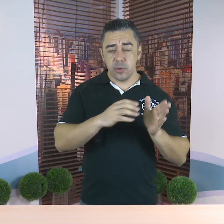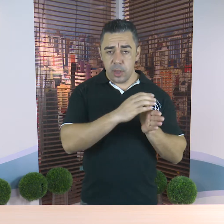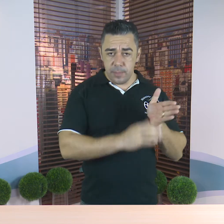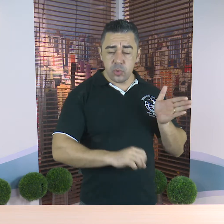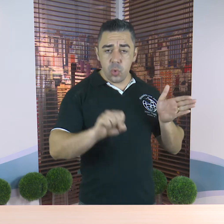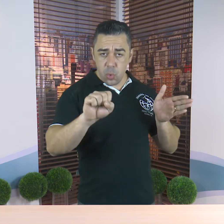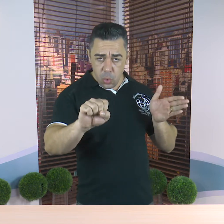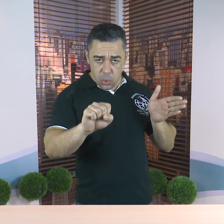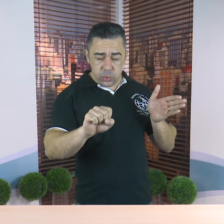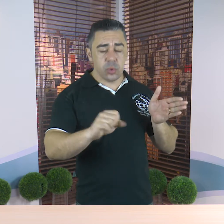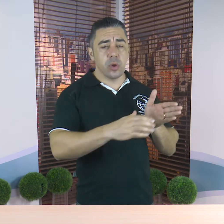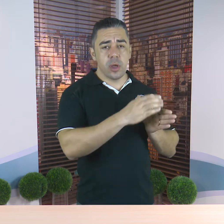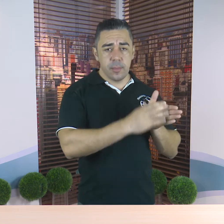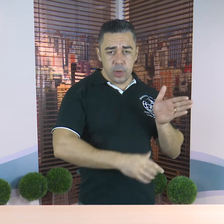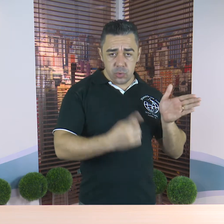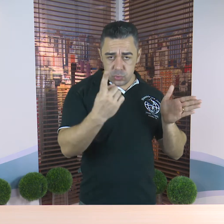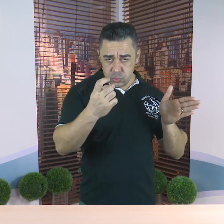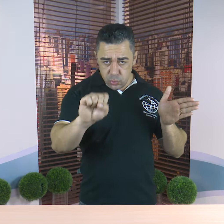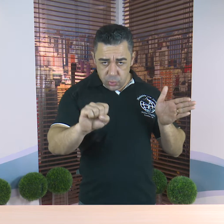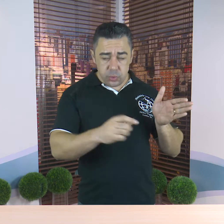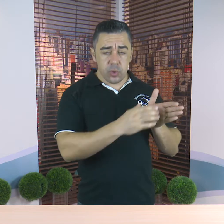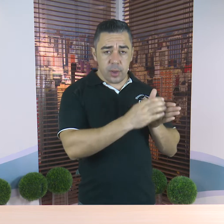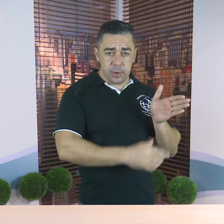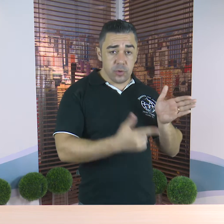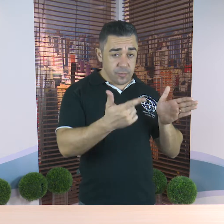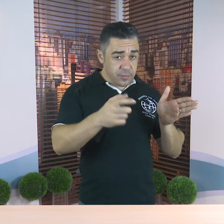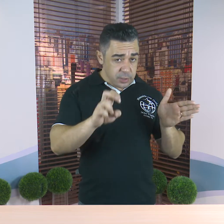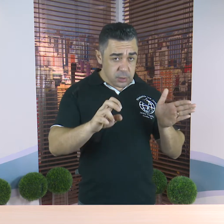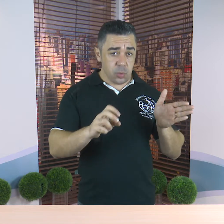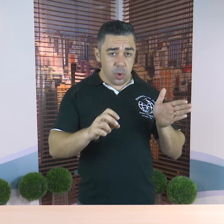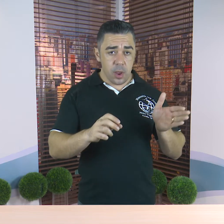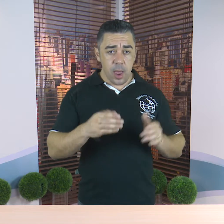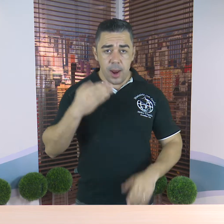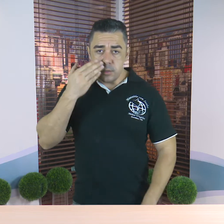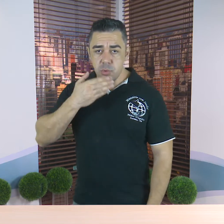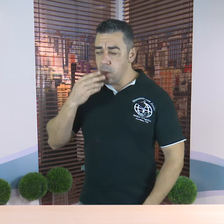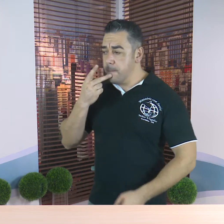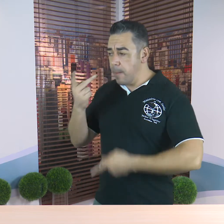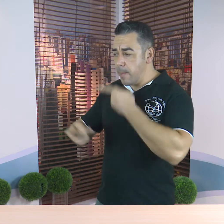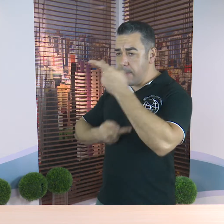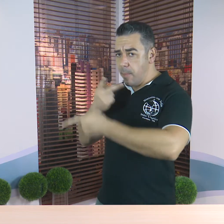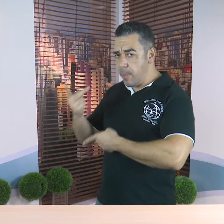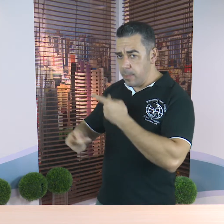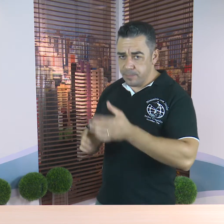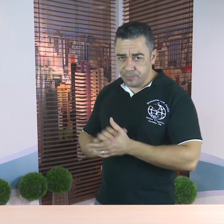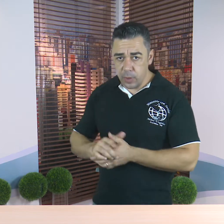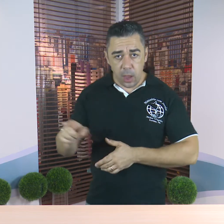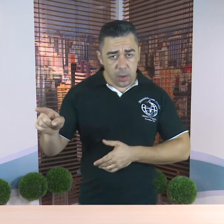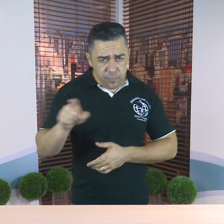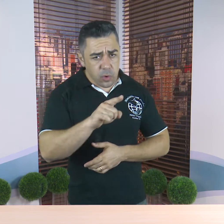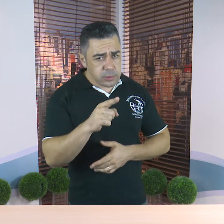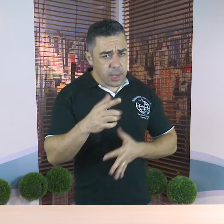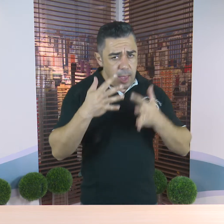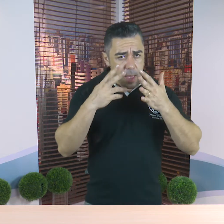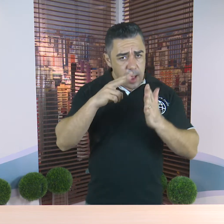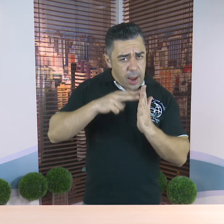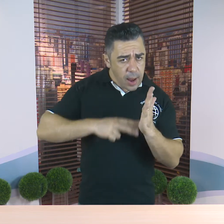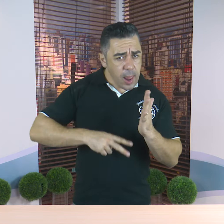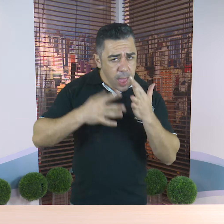8, 18 e 25 do livro de Jó, para os quais recomendo atenta leitura.